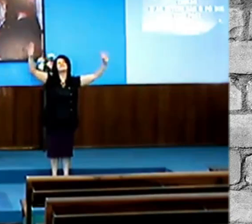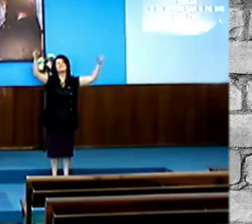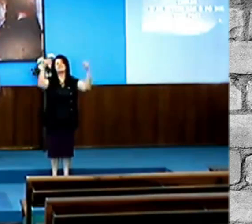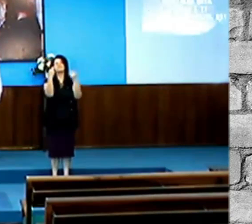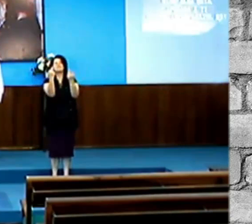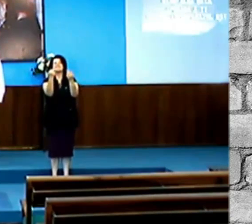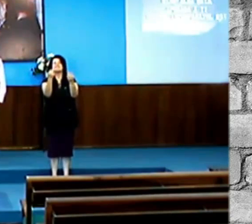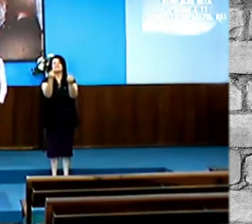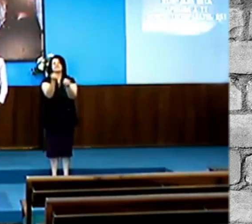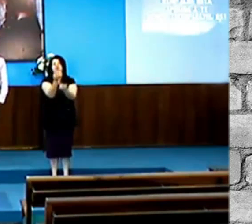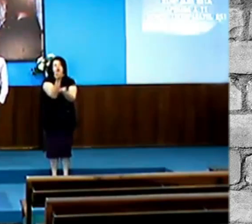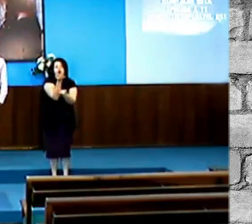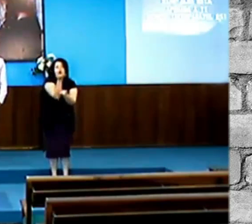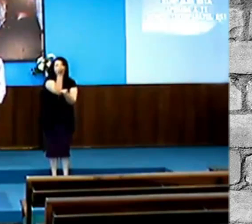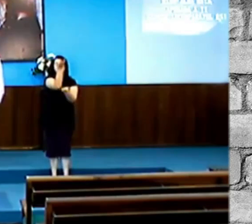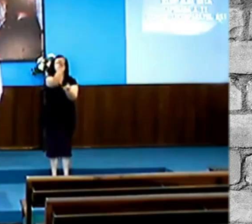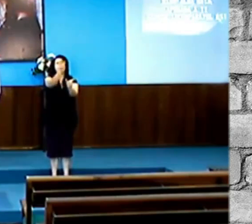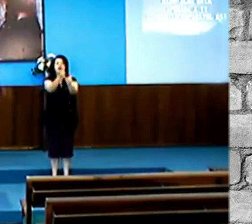dos teus pés.